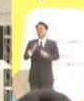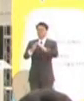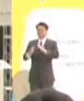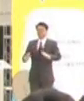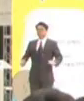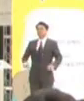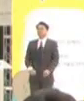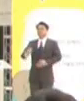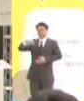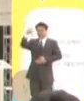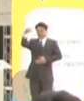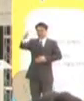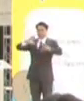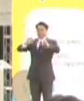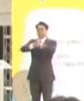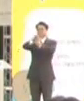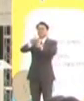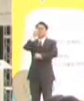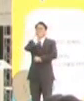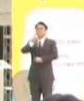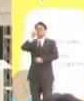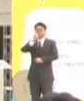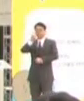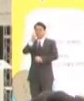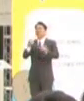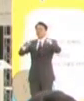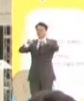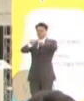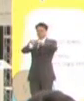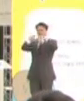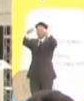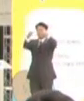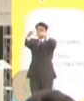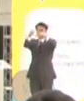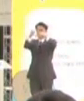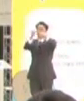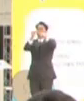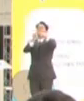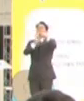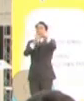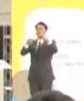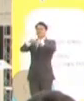바로 다음은 애국가 제창이 있겠습니다. 반주에 맞춰 1절만 다 함께 부르시겠습니다.